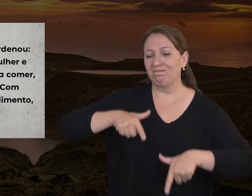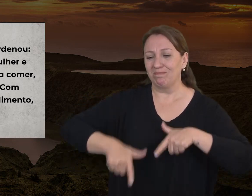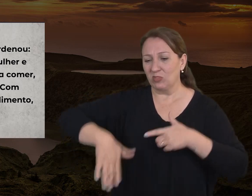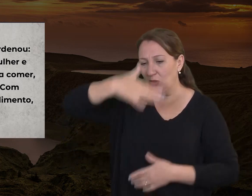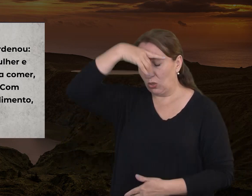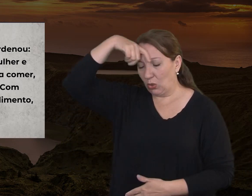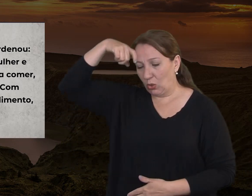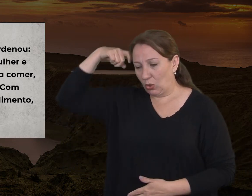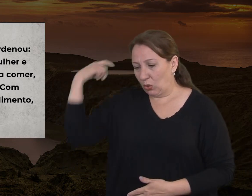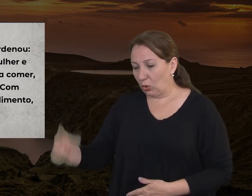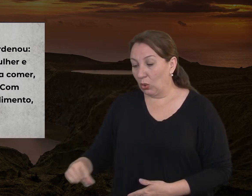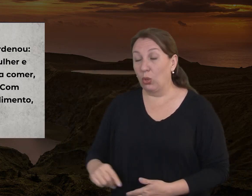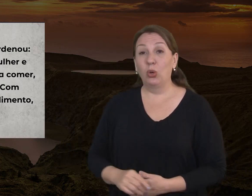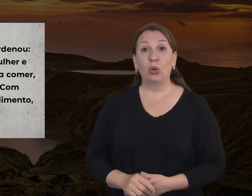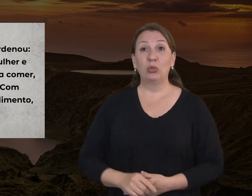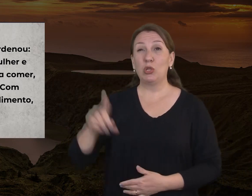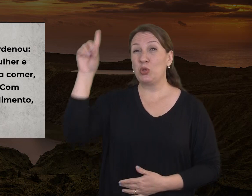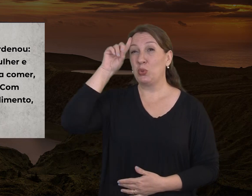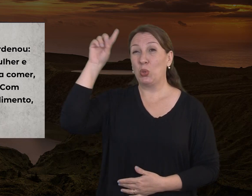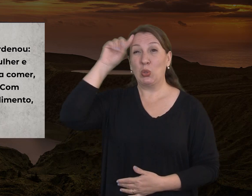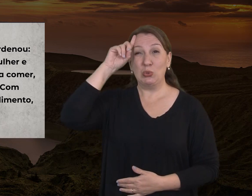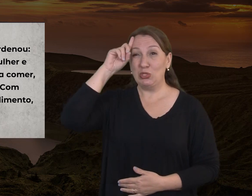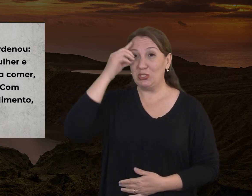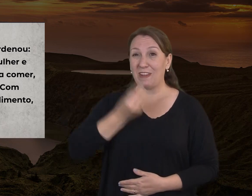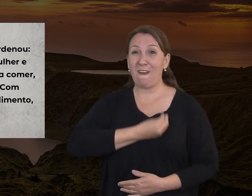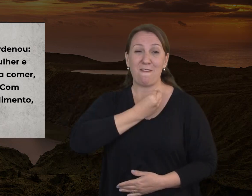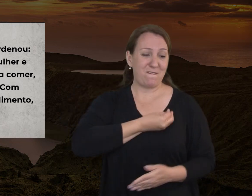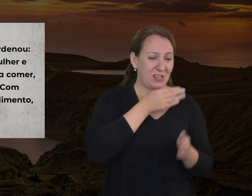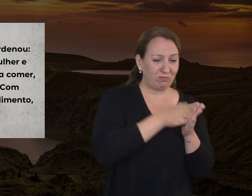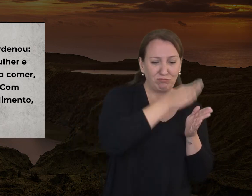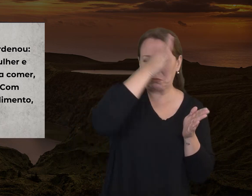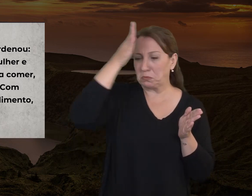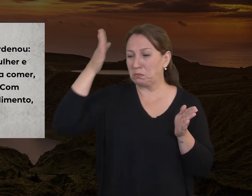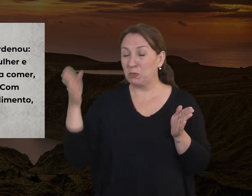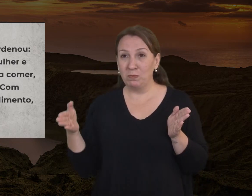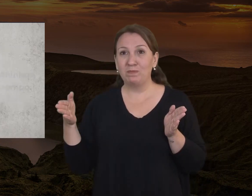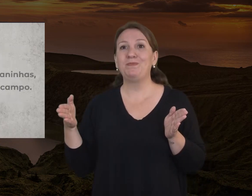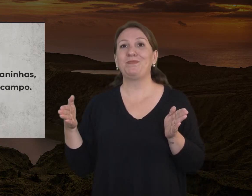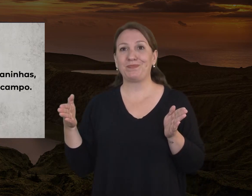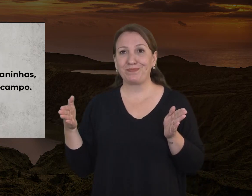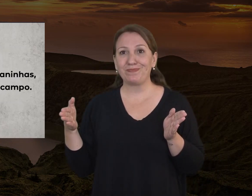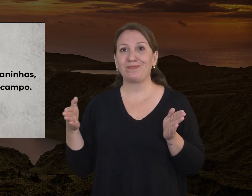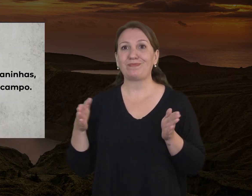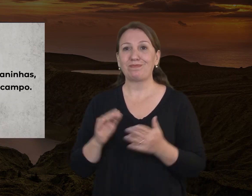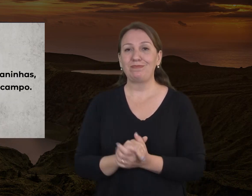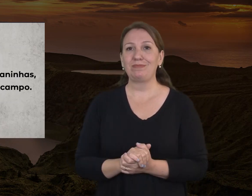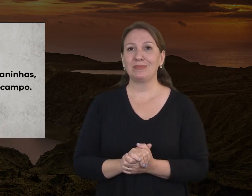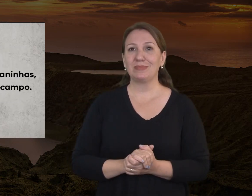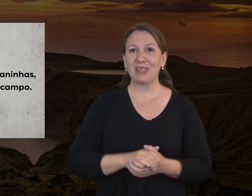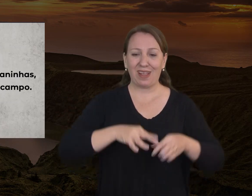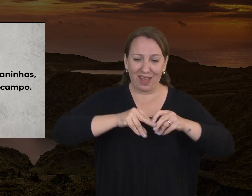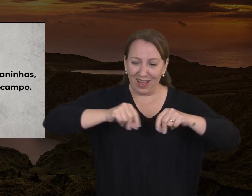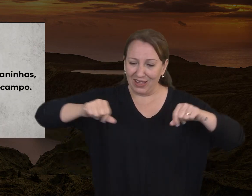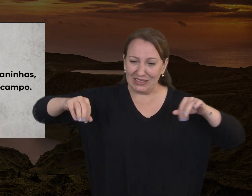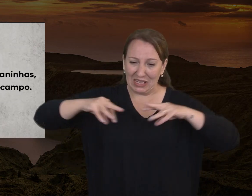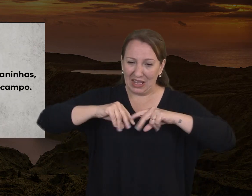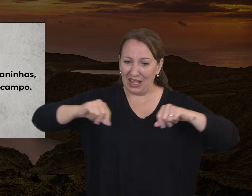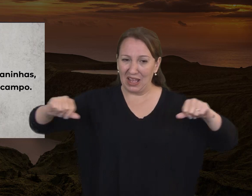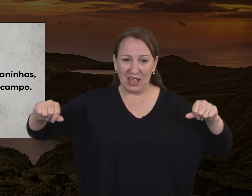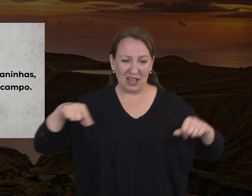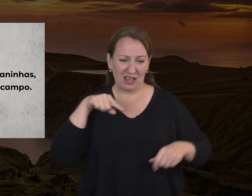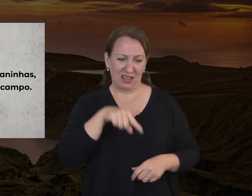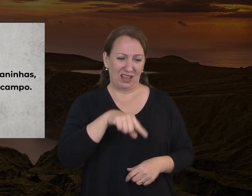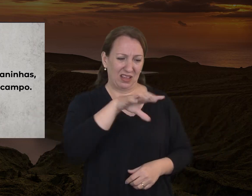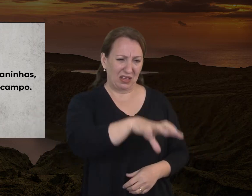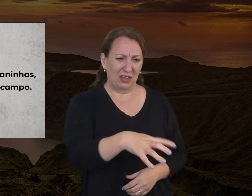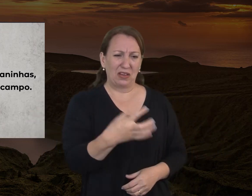alimento, todos os dias da tua vida. A terra produzirá espinhos e ervas daninhas,